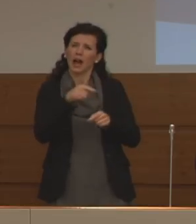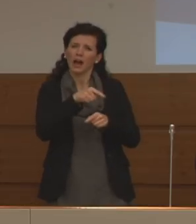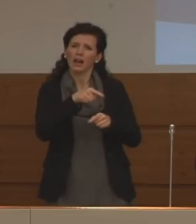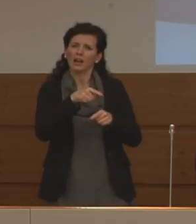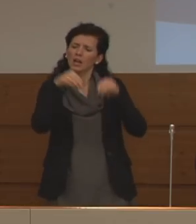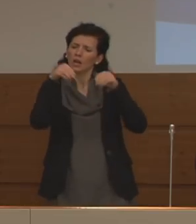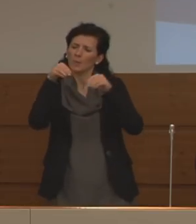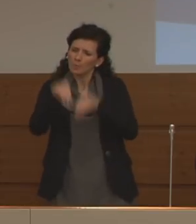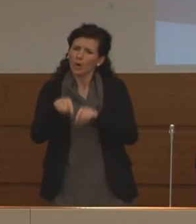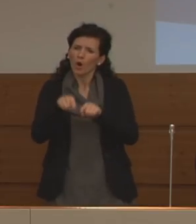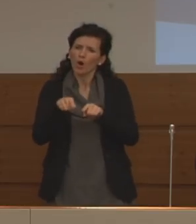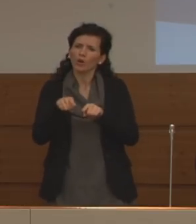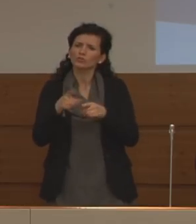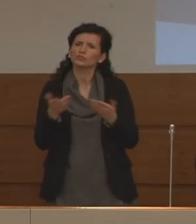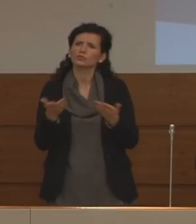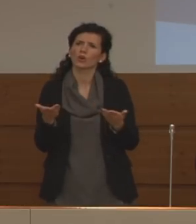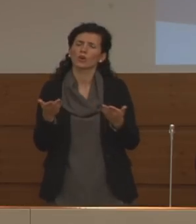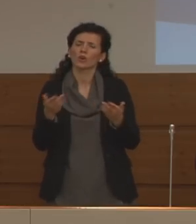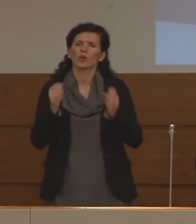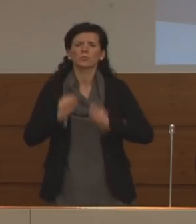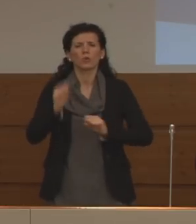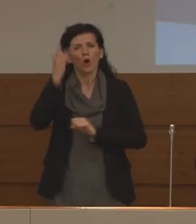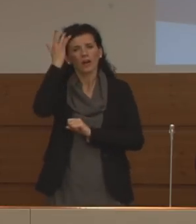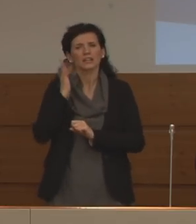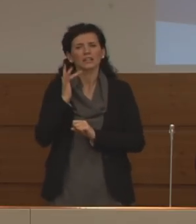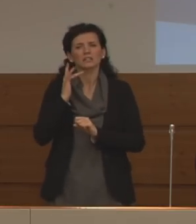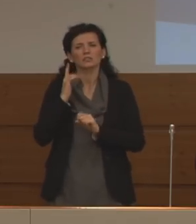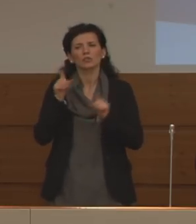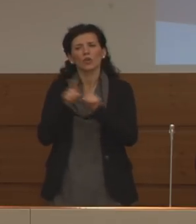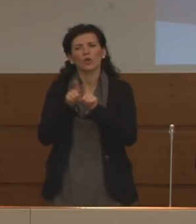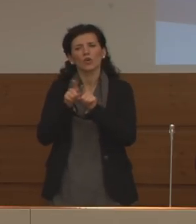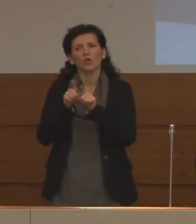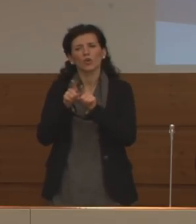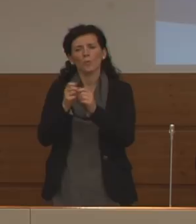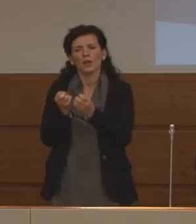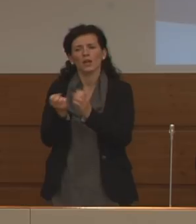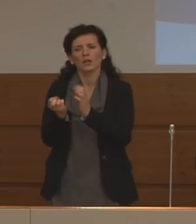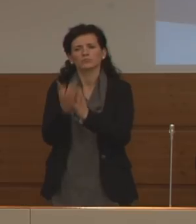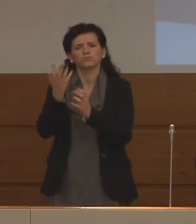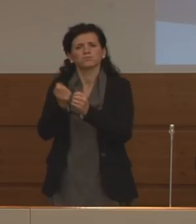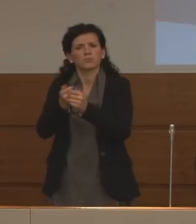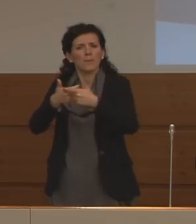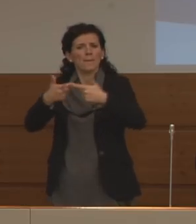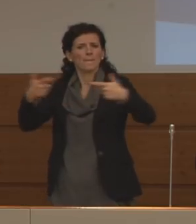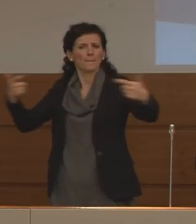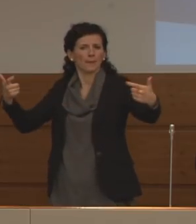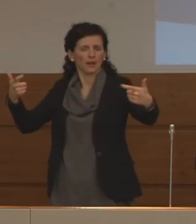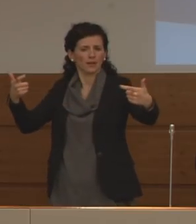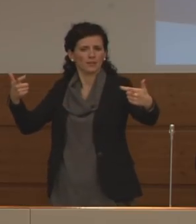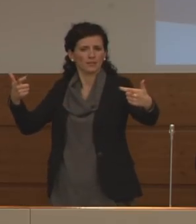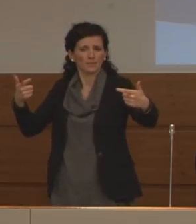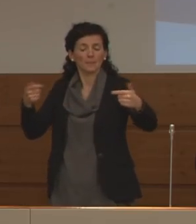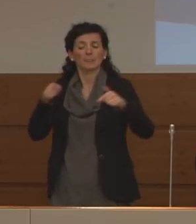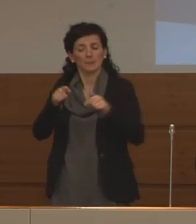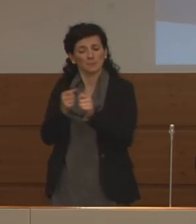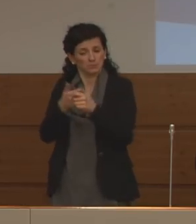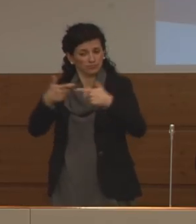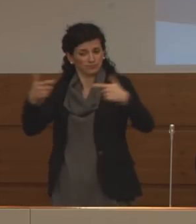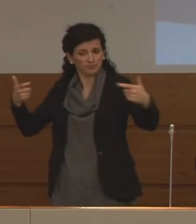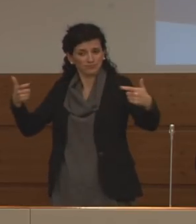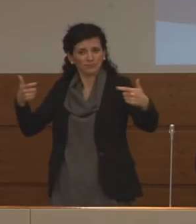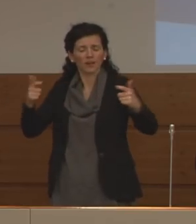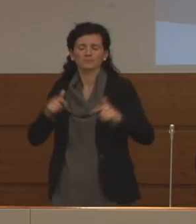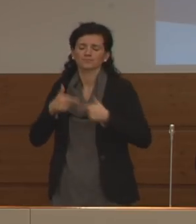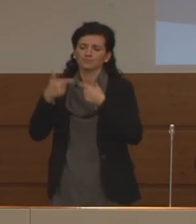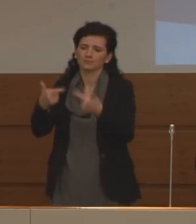essere una sorta di volano di amplificazione anche poi a corre il